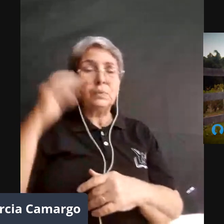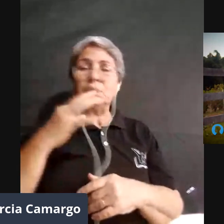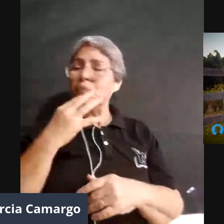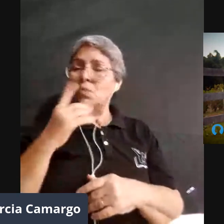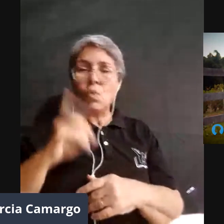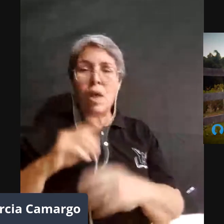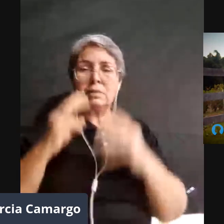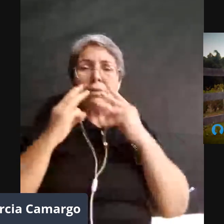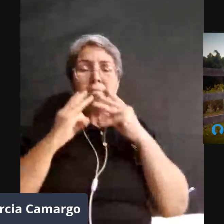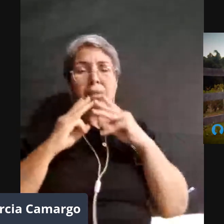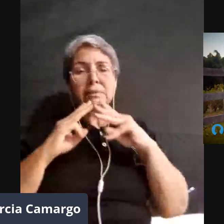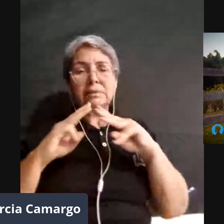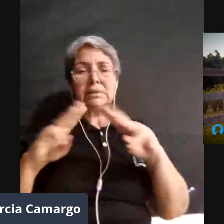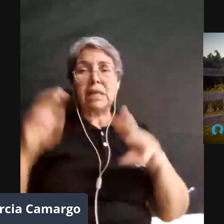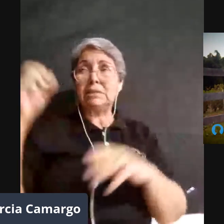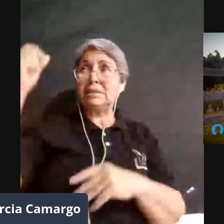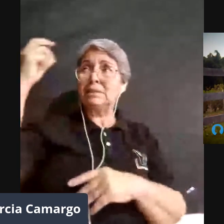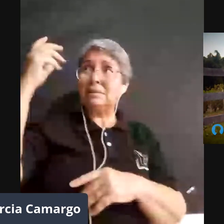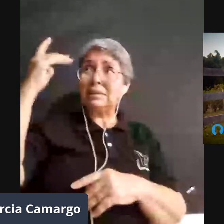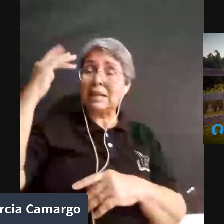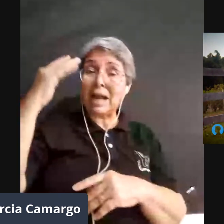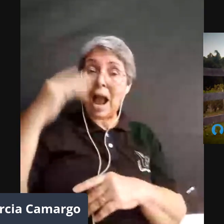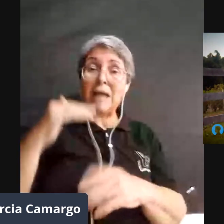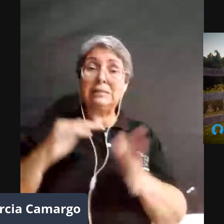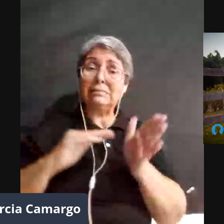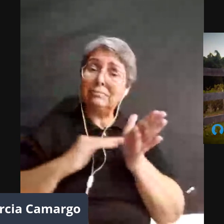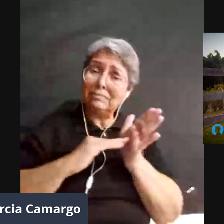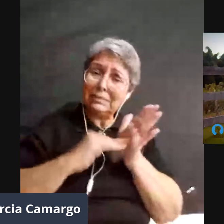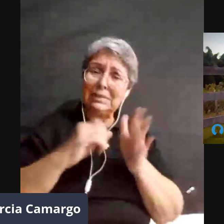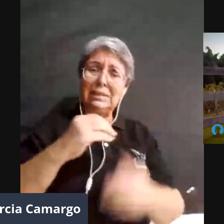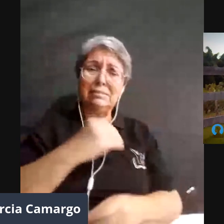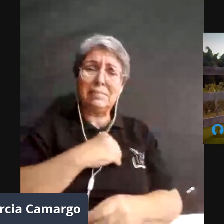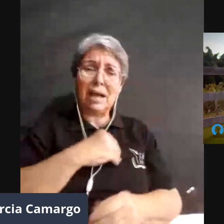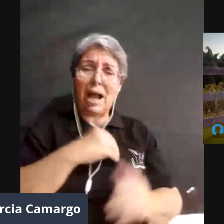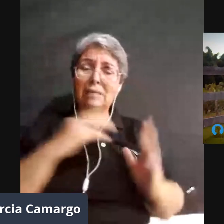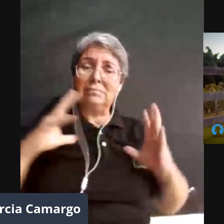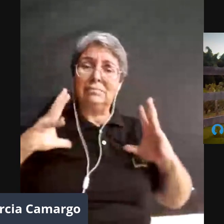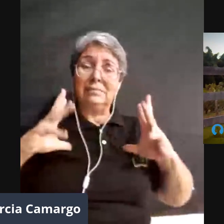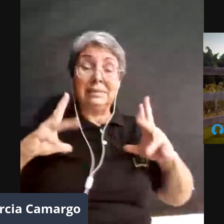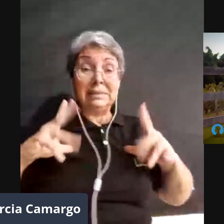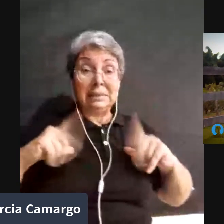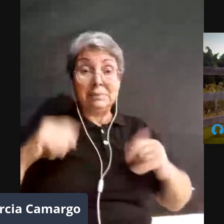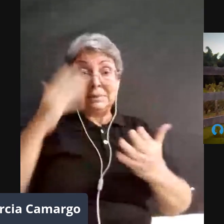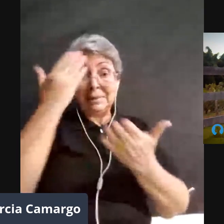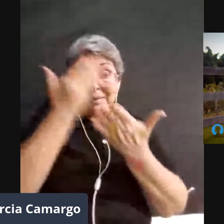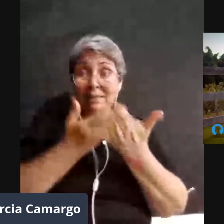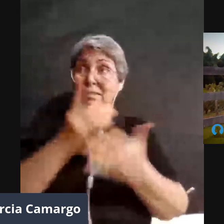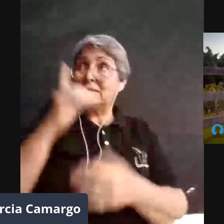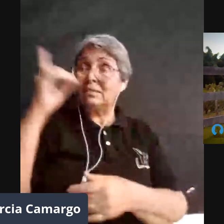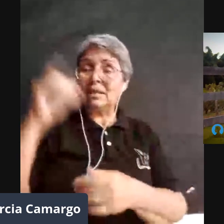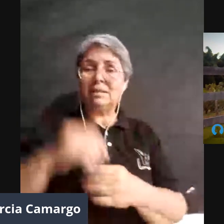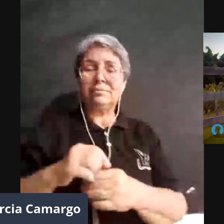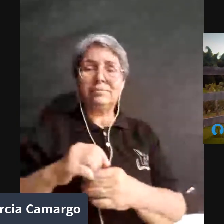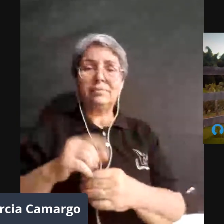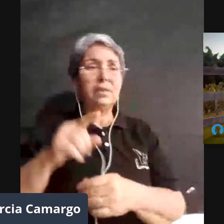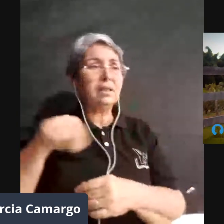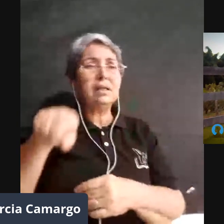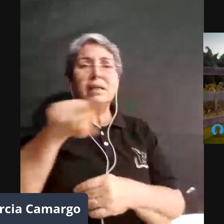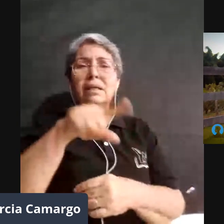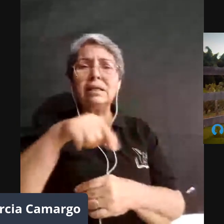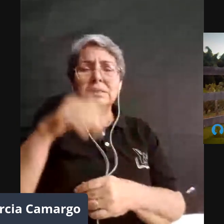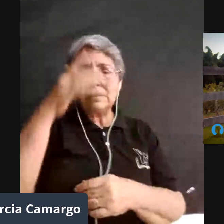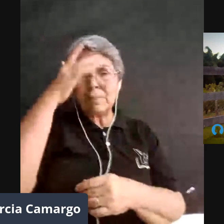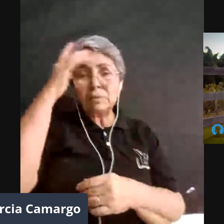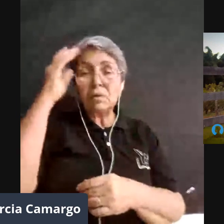de amor que tira o pecado de todo aquele que nele crê. Será que essas pessoas que nada sabem devem ficar sem